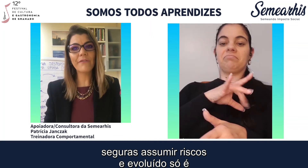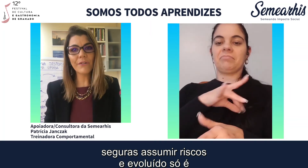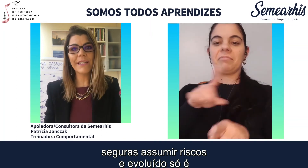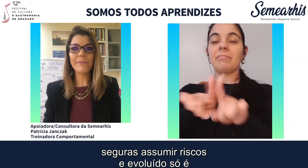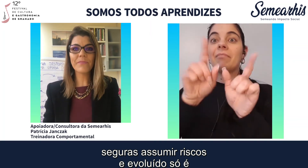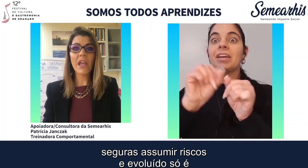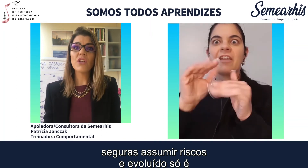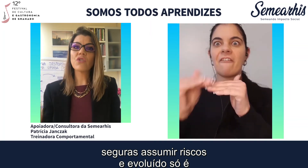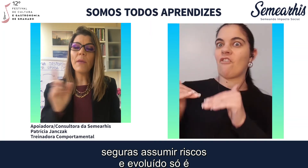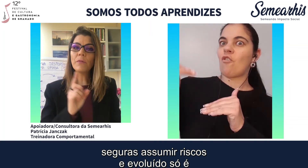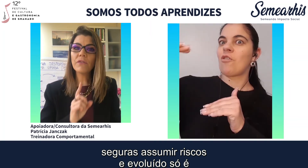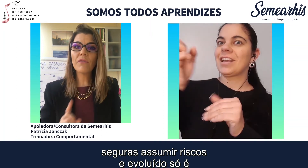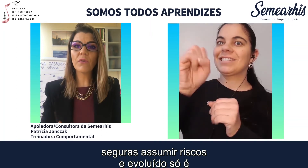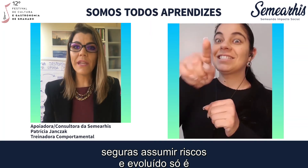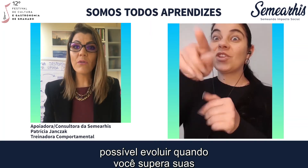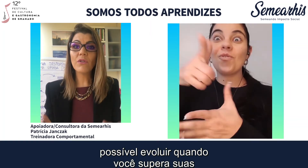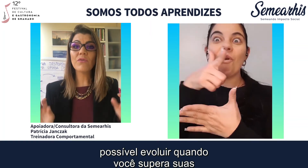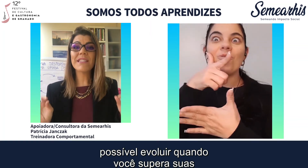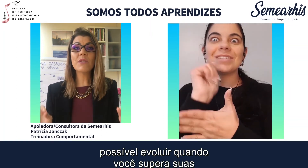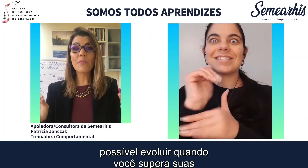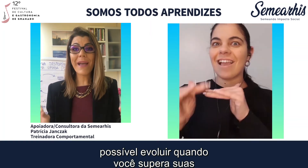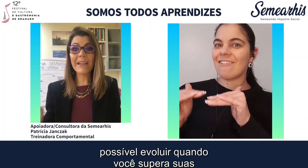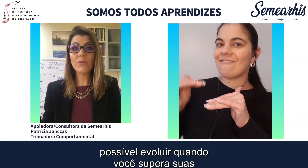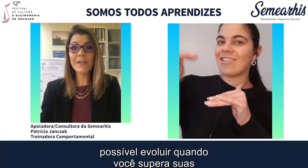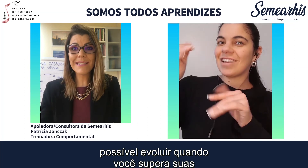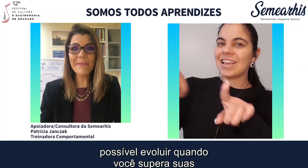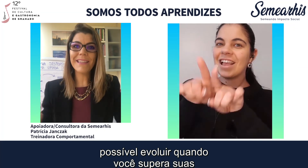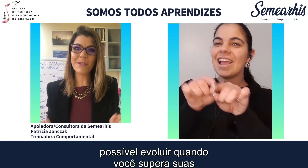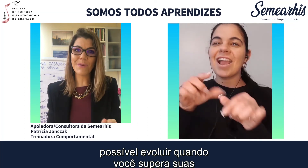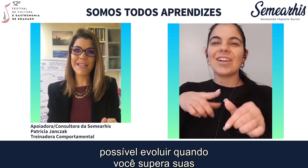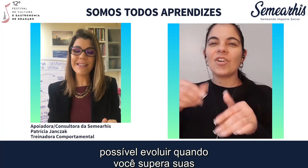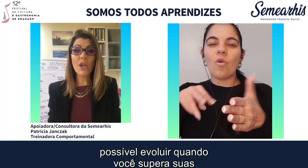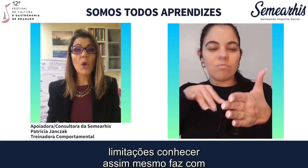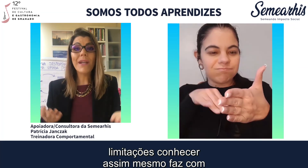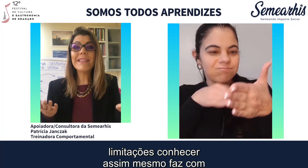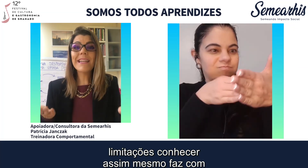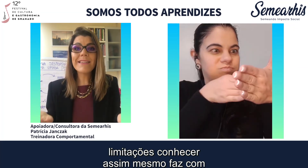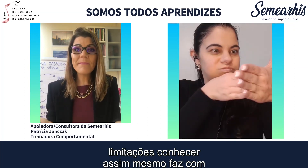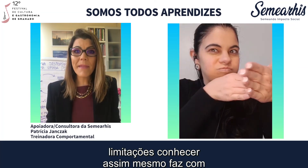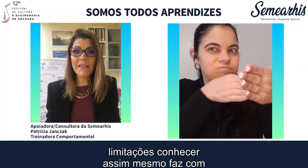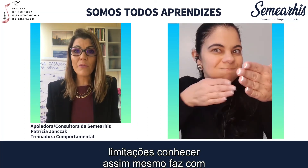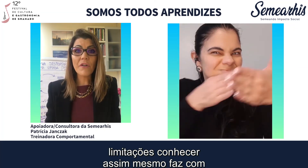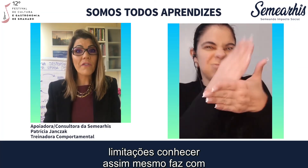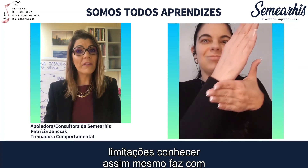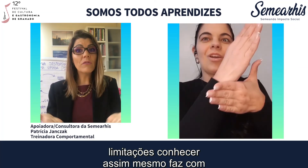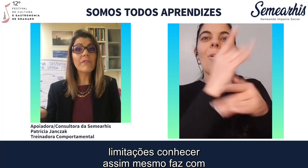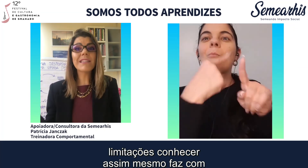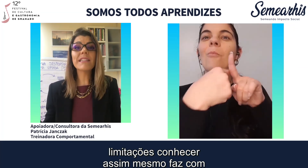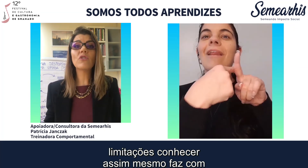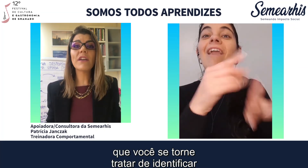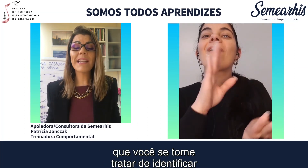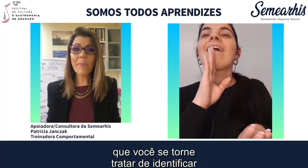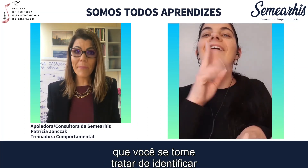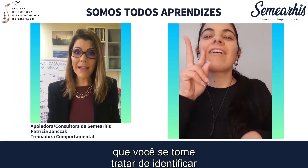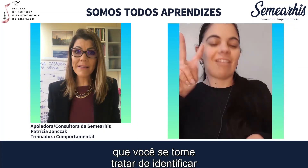e evoluir. Só é possível evoluir quando você supera as suas limitações. Conhecer a si mesmo faz com que você